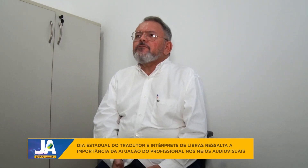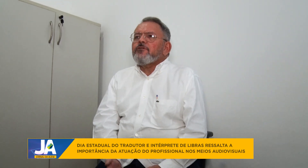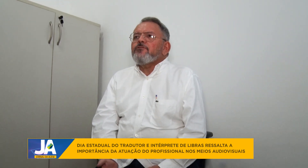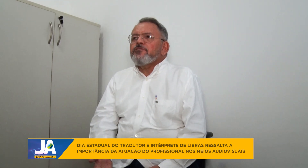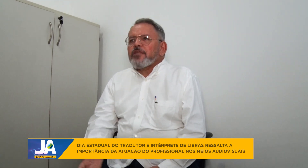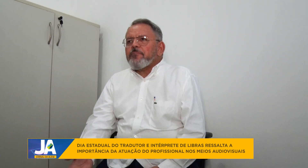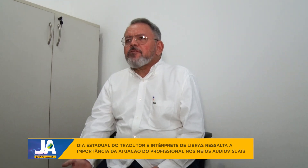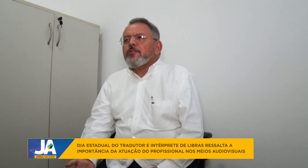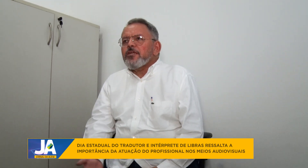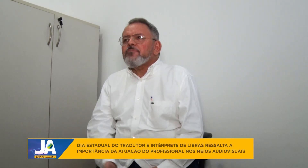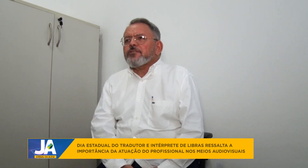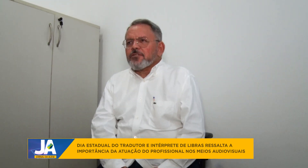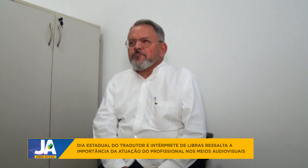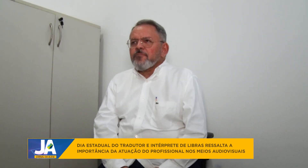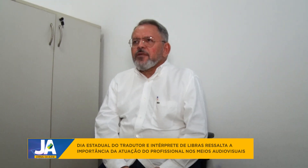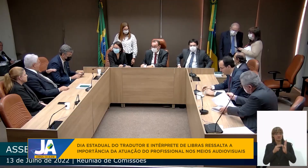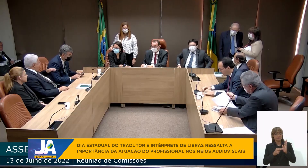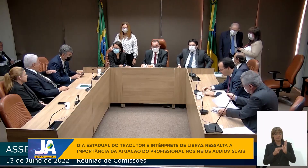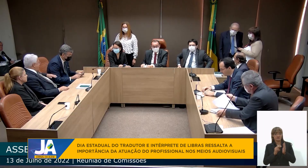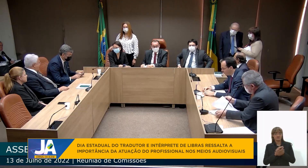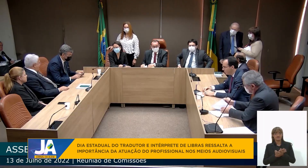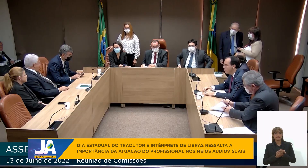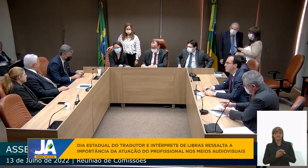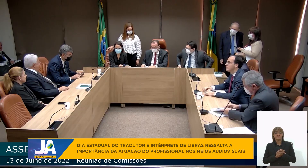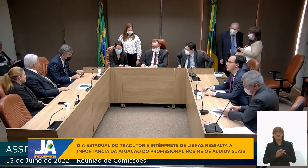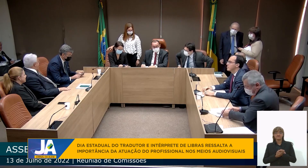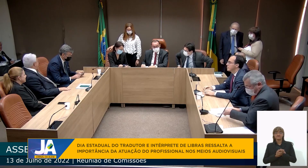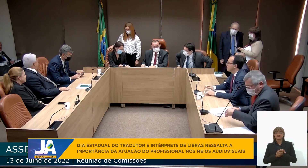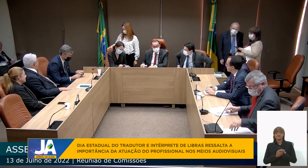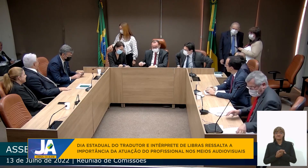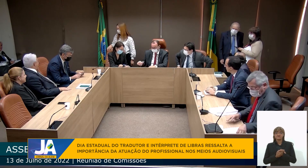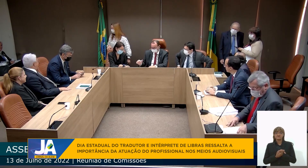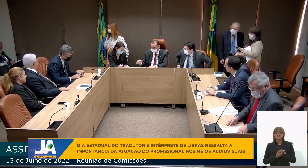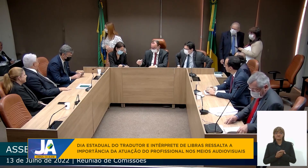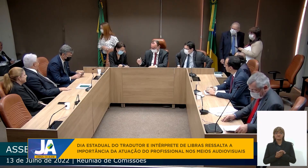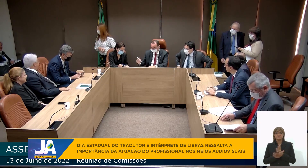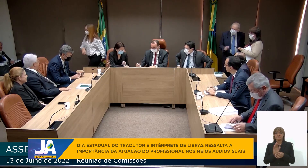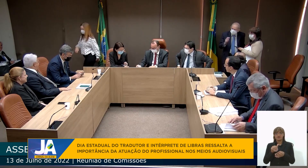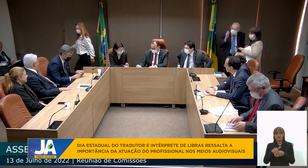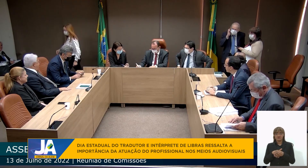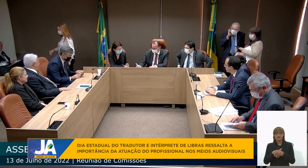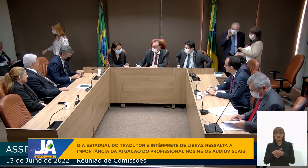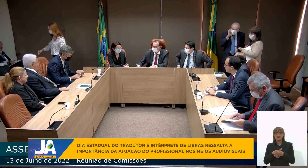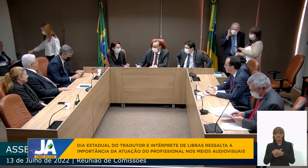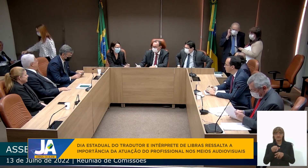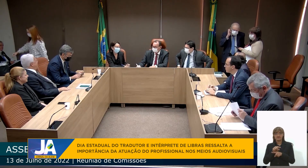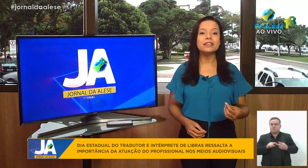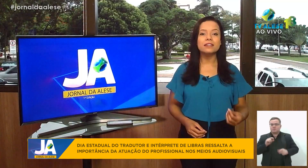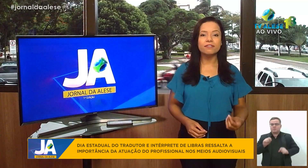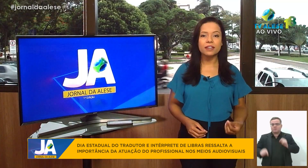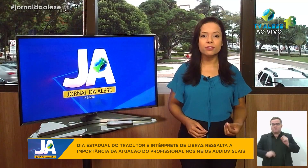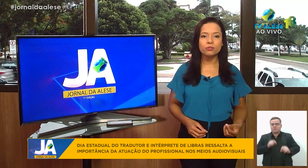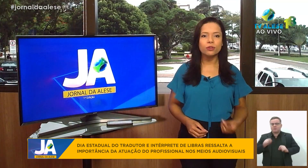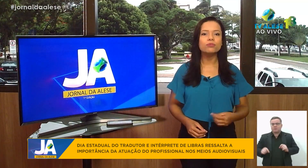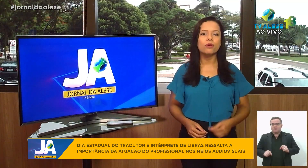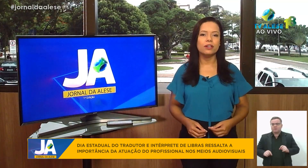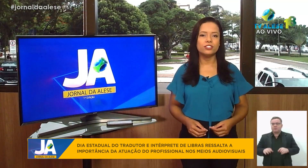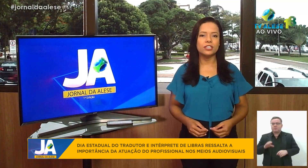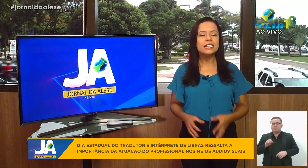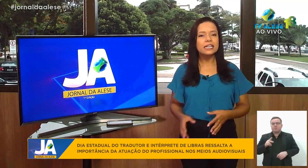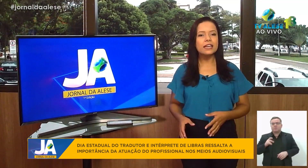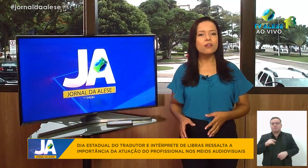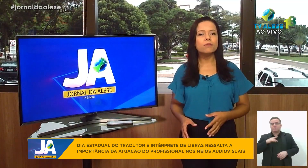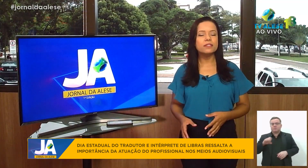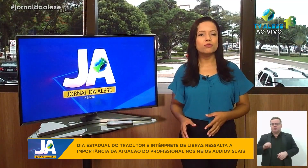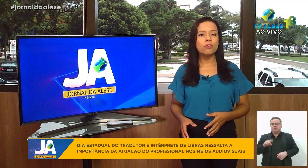inclusivas, como a da TV Alese, o único canal aberto de Sergipe a ter tradutores e intérpretes de